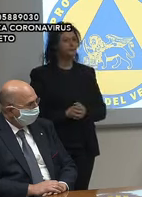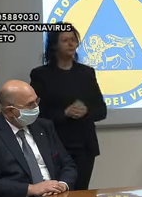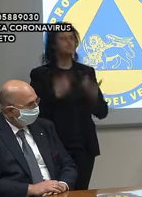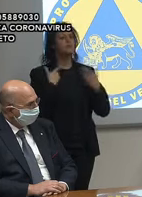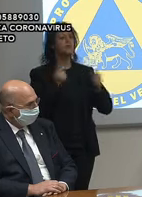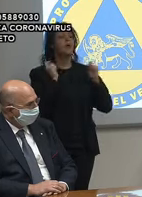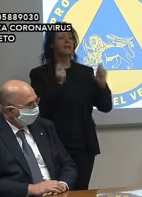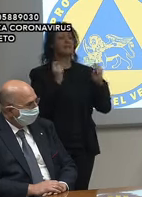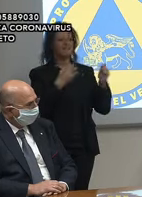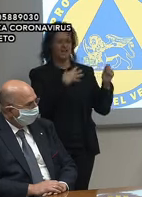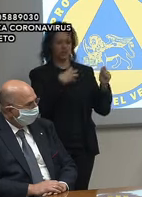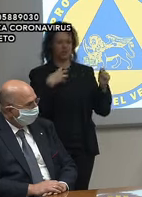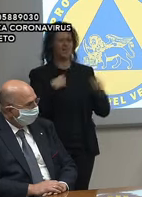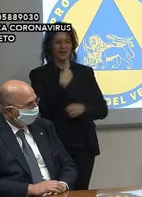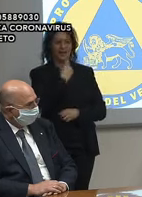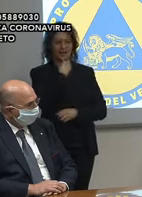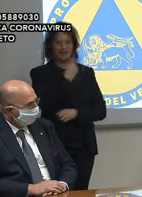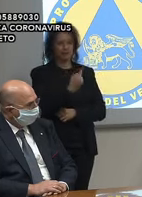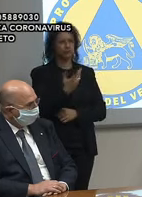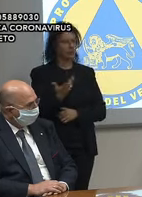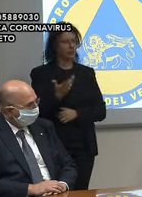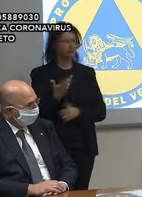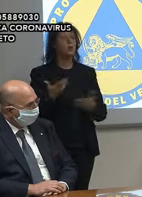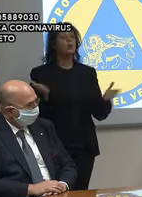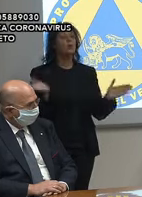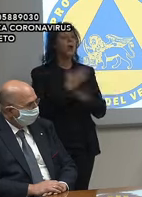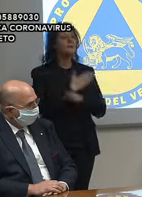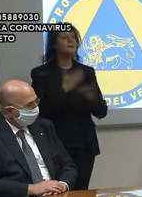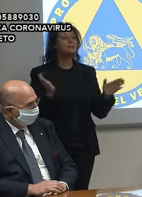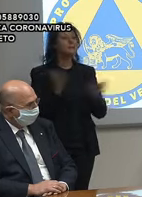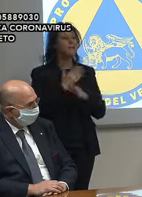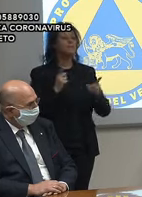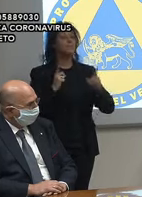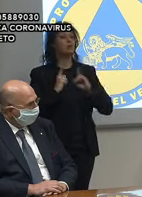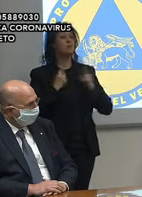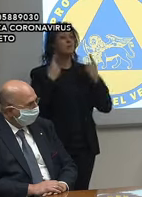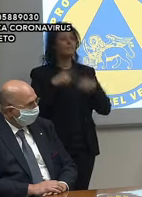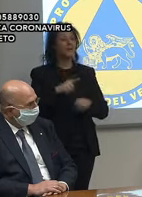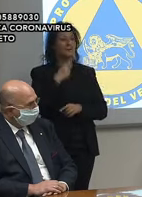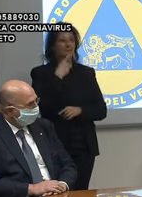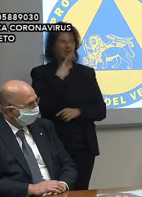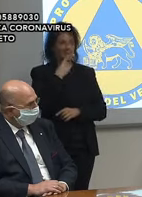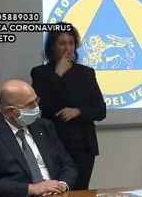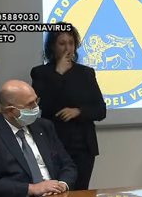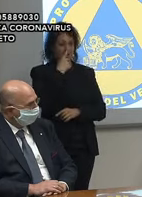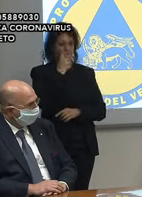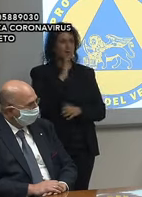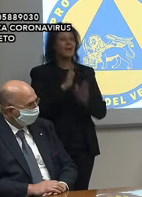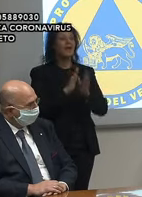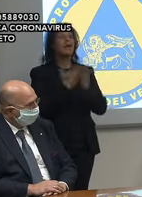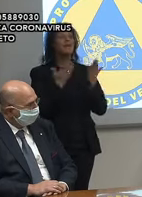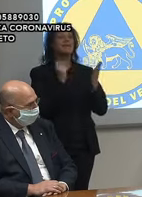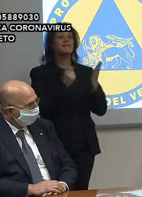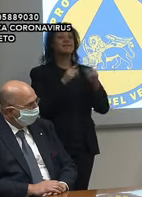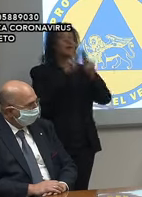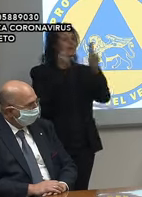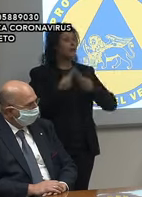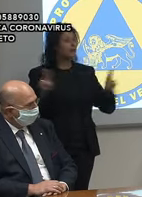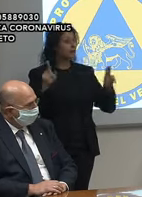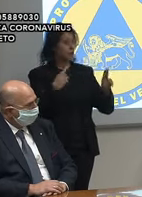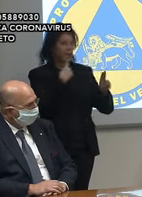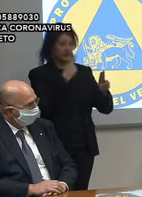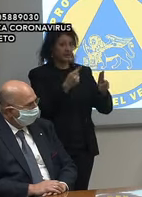scientifica che dice che qualsiasi dispositivo di protezione in naso e bocca, rivista internazionale, non roba fatta in casa, dice che